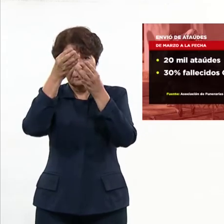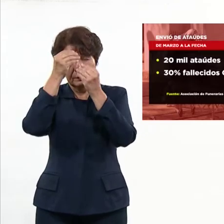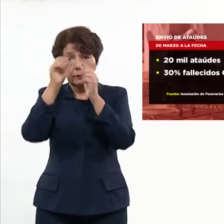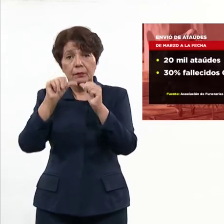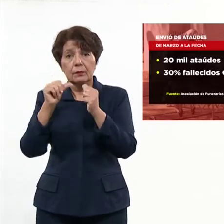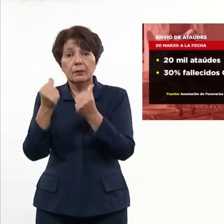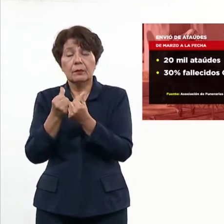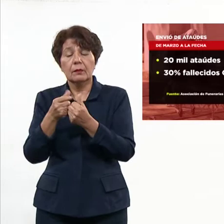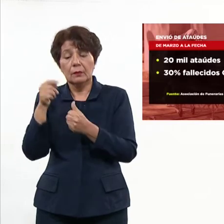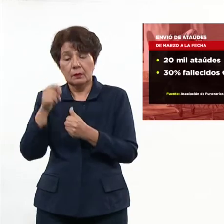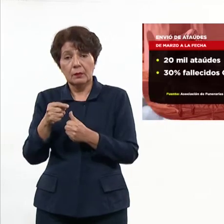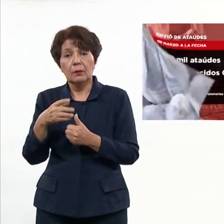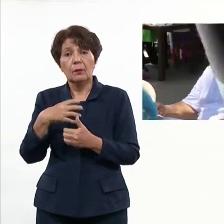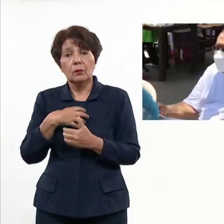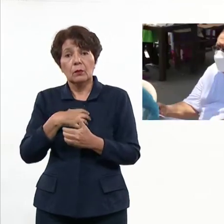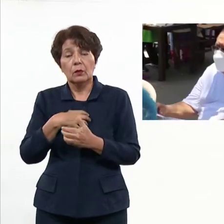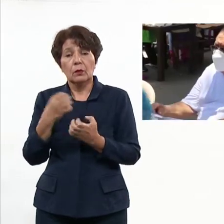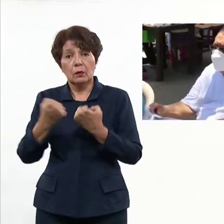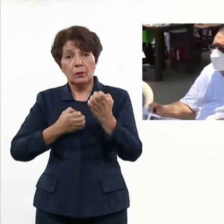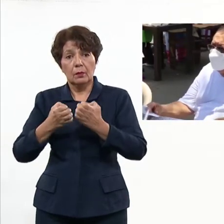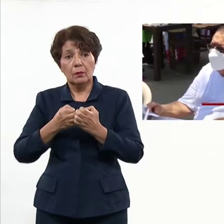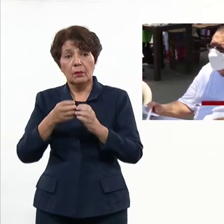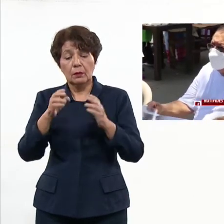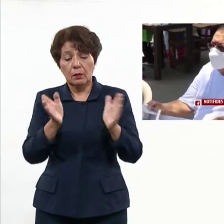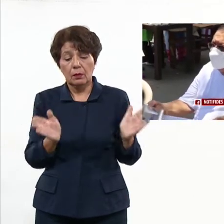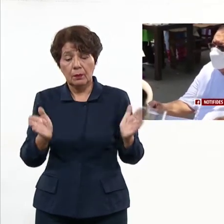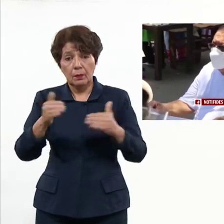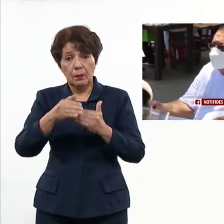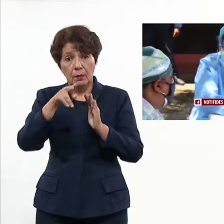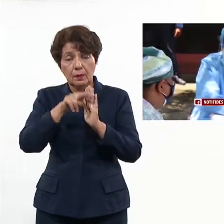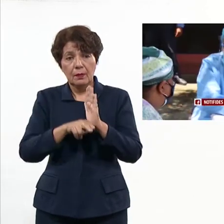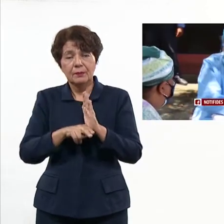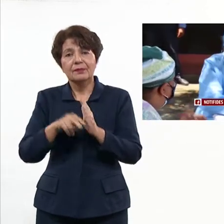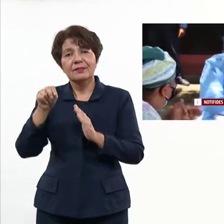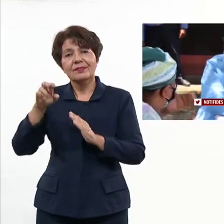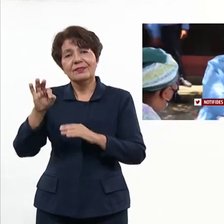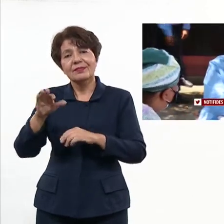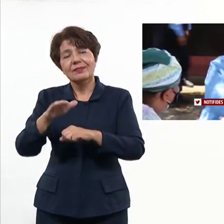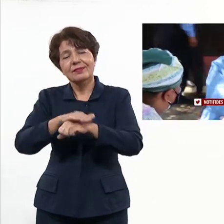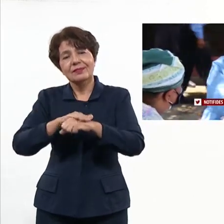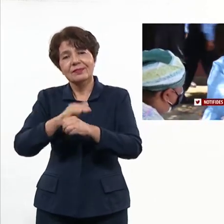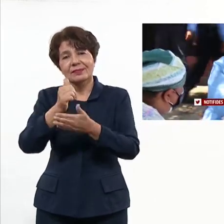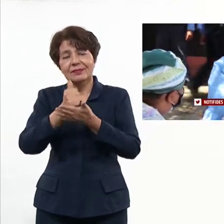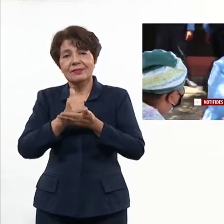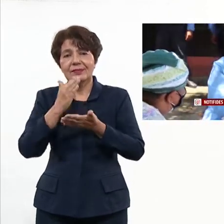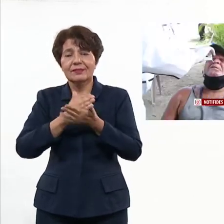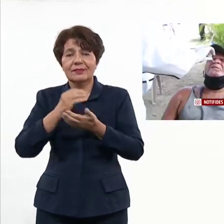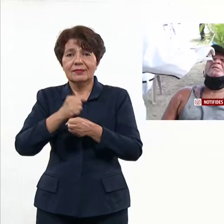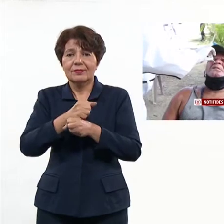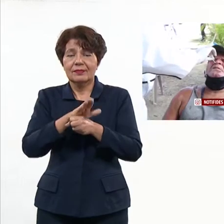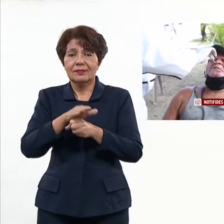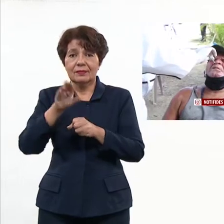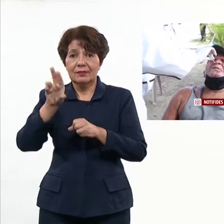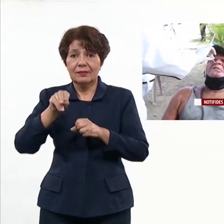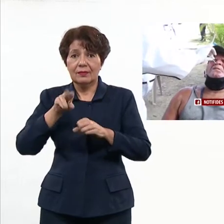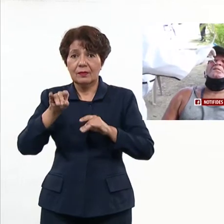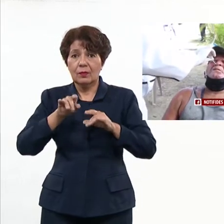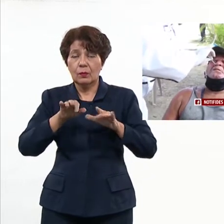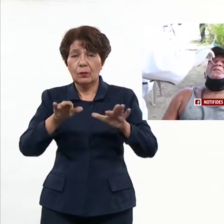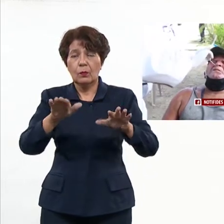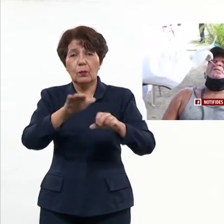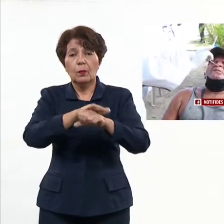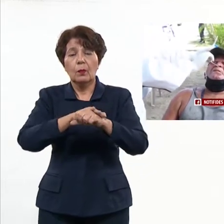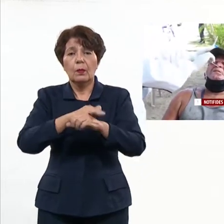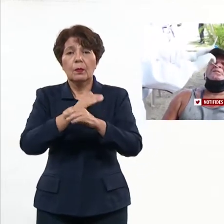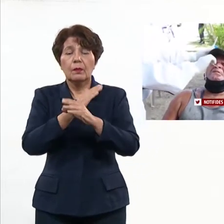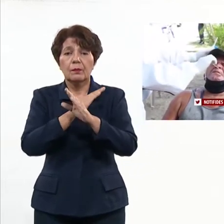de funerarias de honduras desde su ya para medios y notifique le invitamos a que juntos erradiquemos el coronavirus con imágenes de